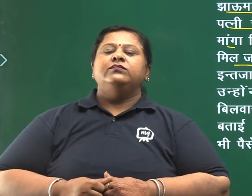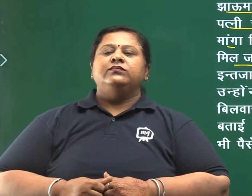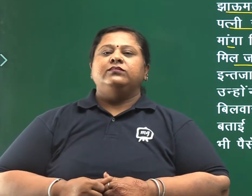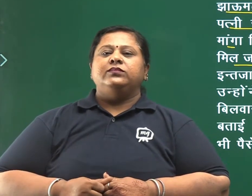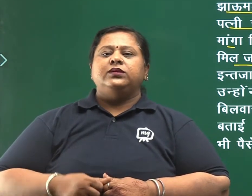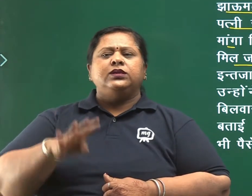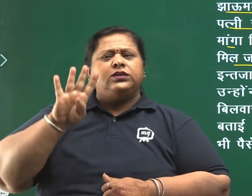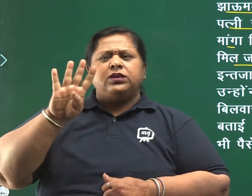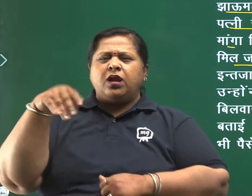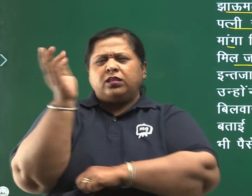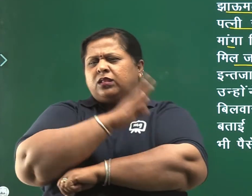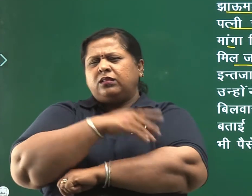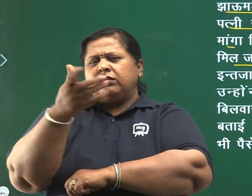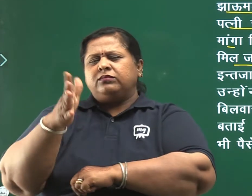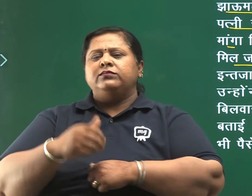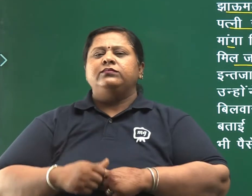4 दिन तक